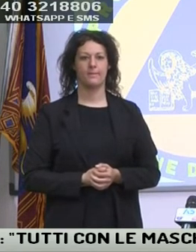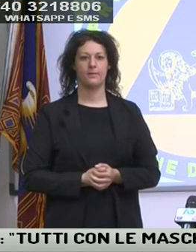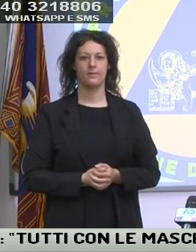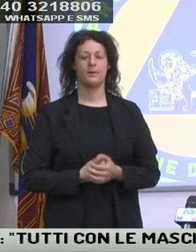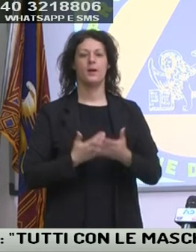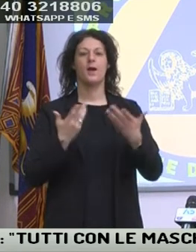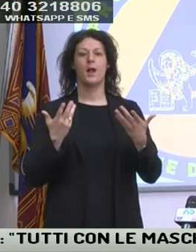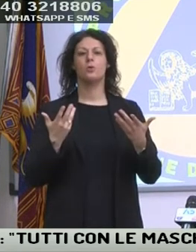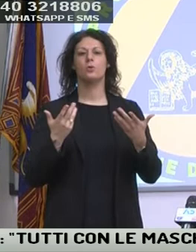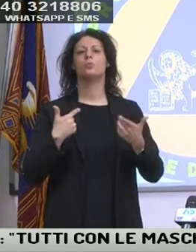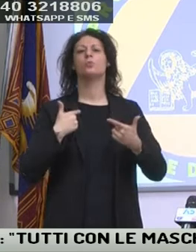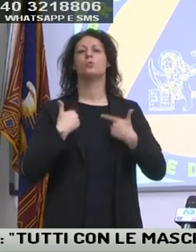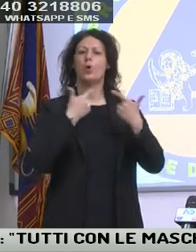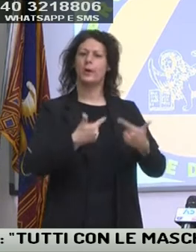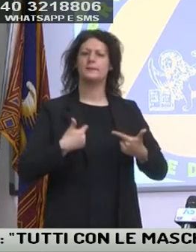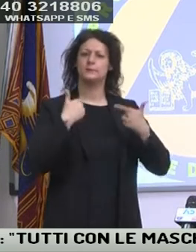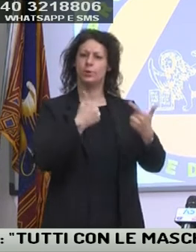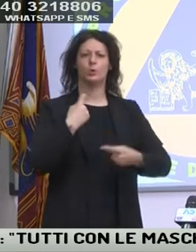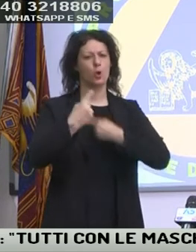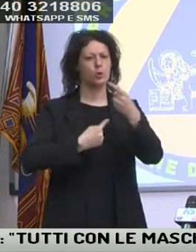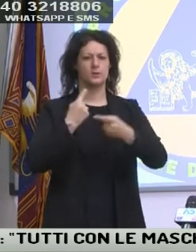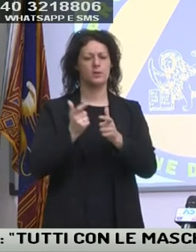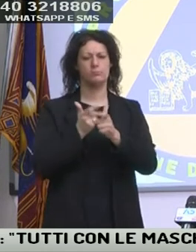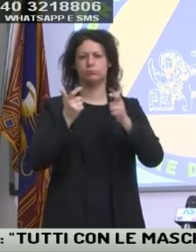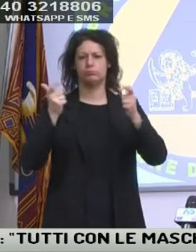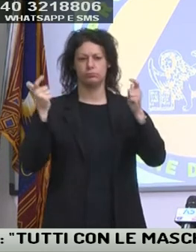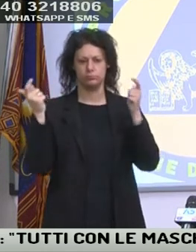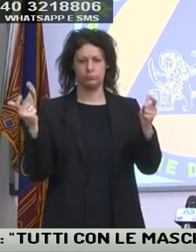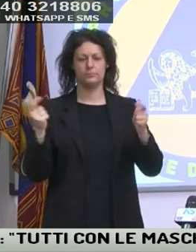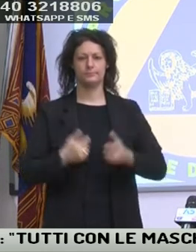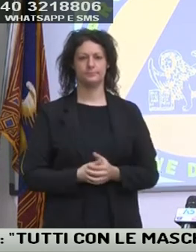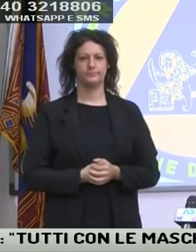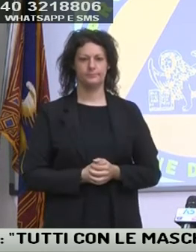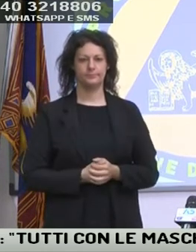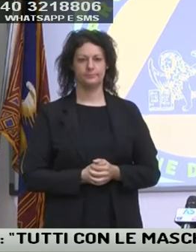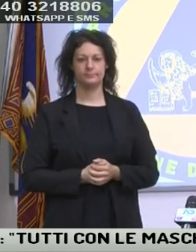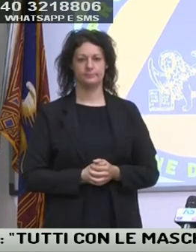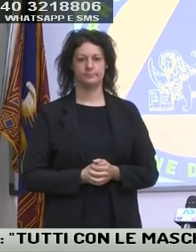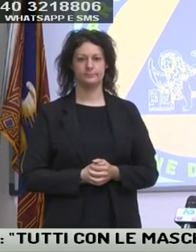Tanto le donazioni che stanno crescendo assolutamente alla grande.